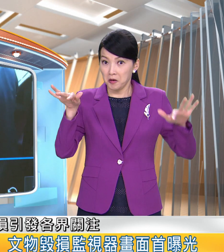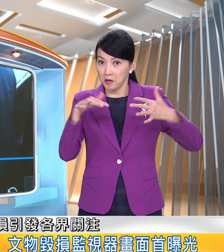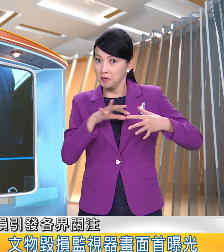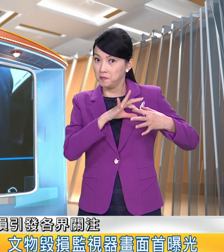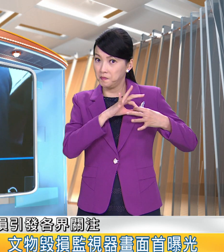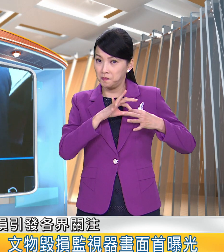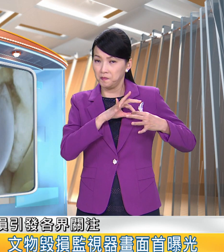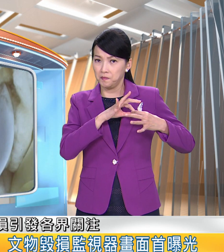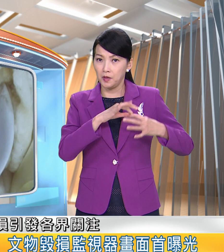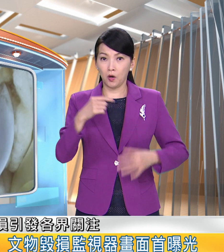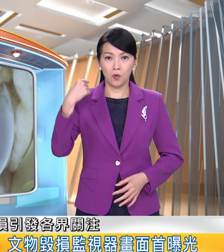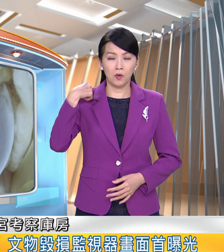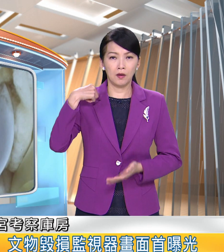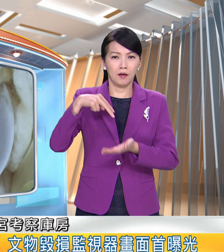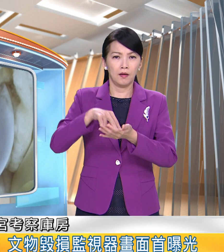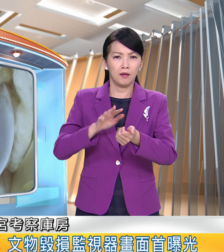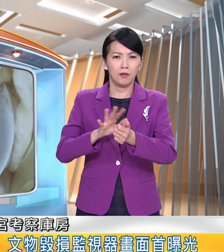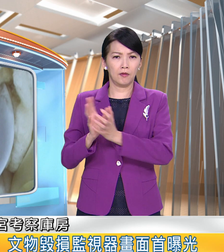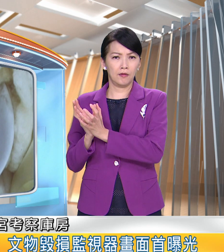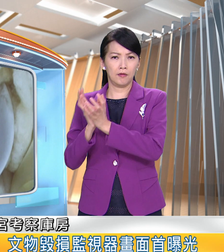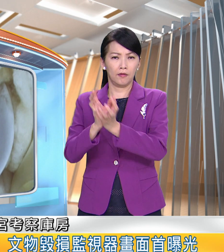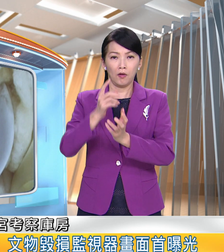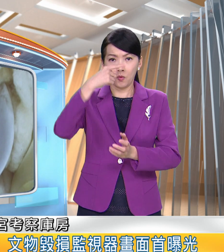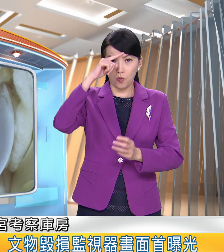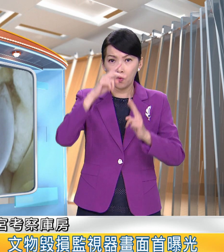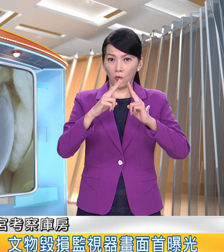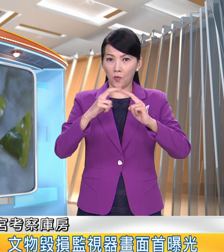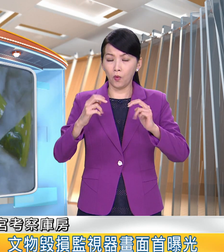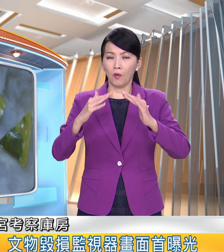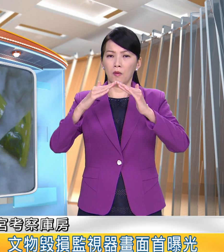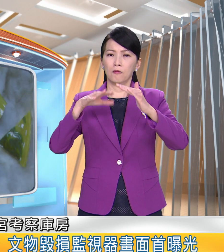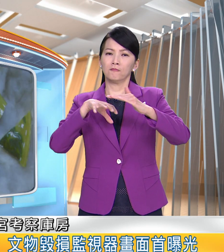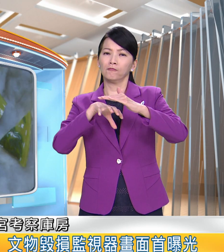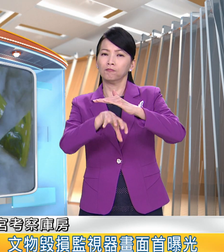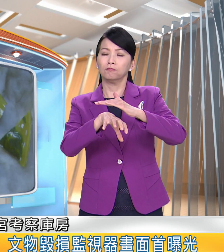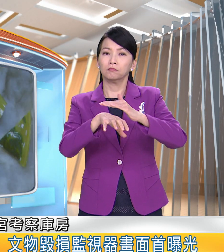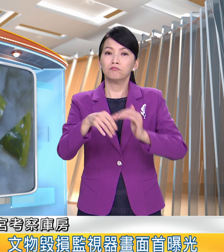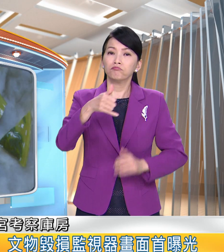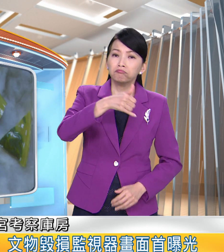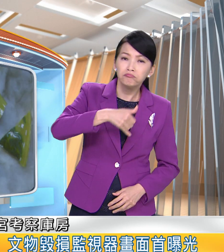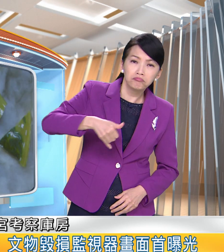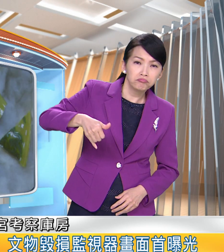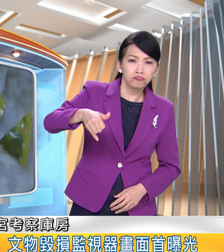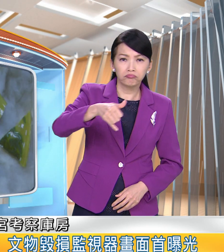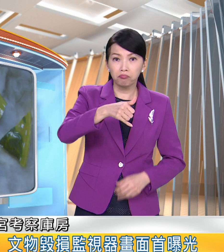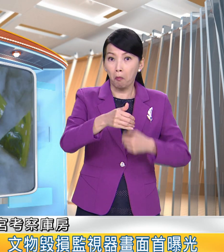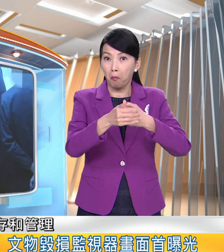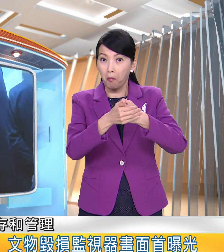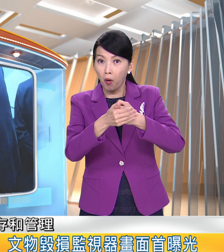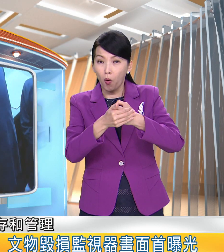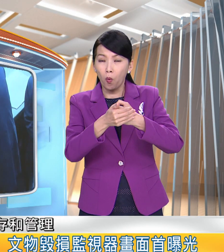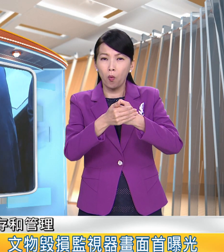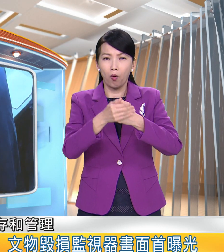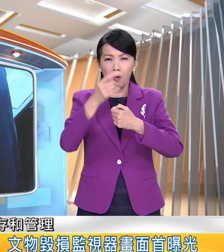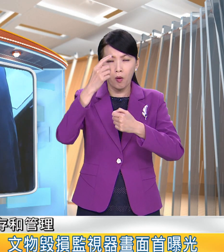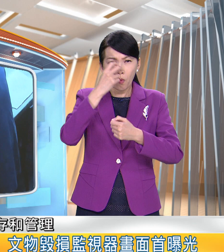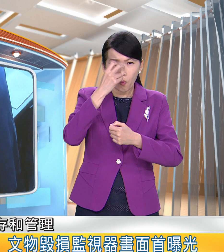注。而昨天，立委到故宫来考察库房，了解文物的